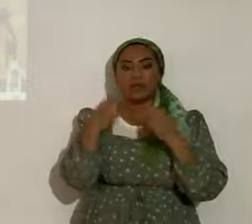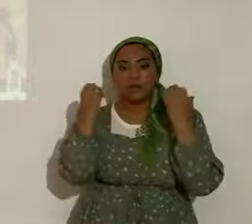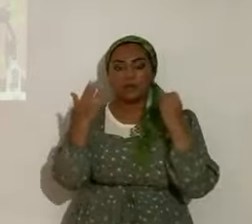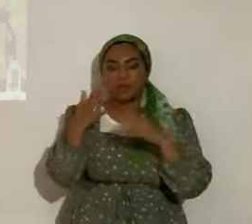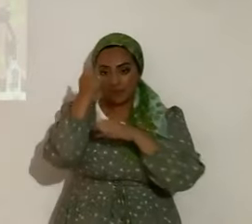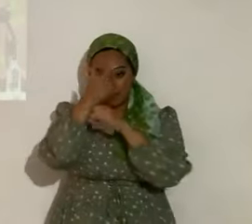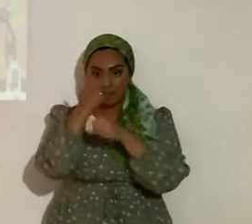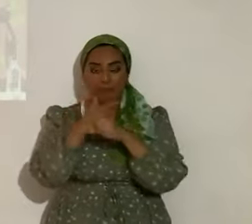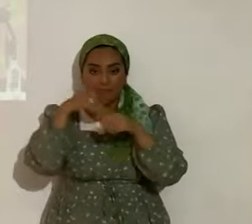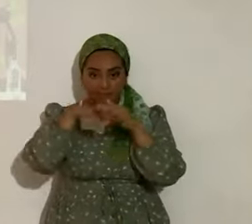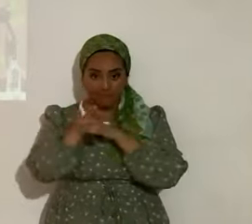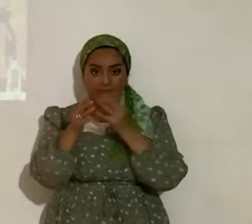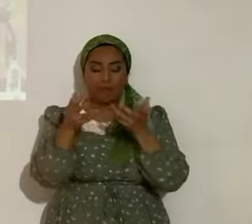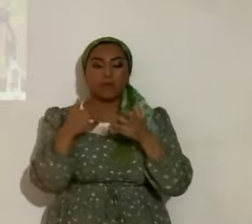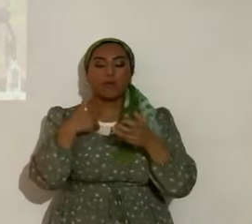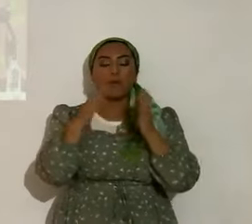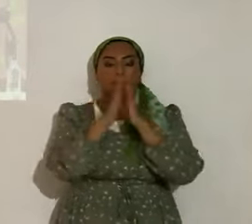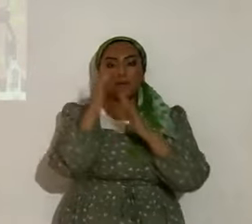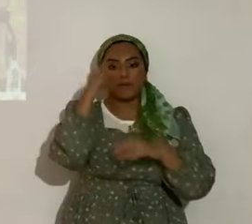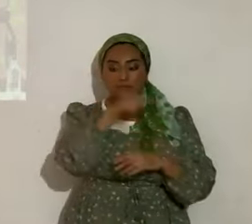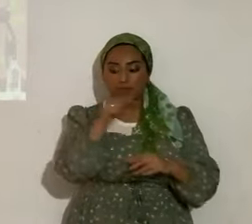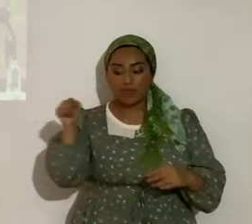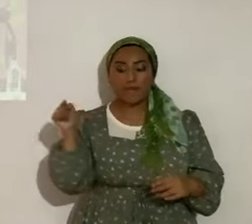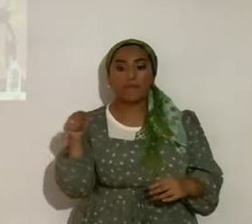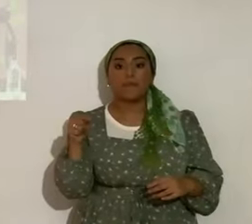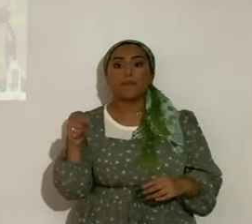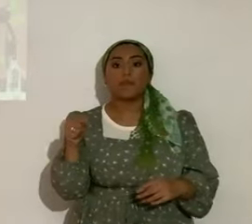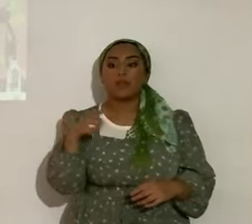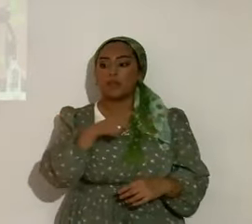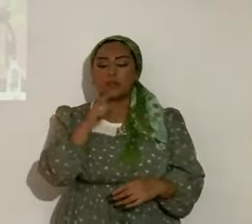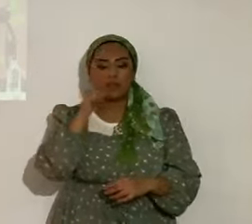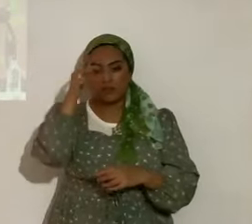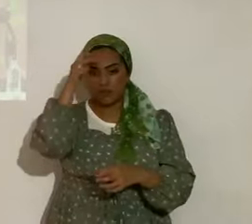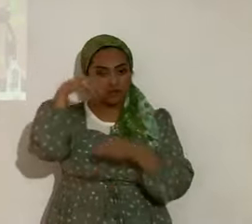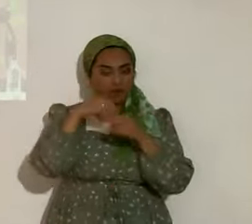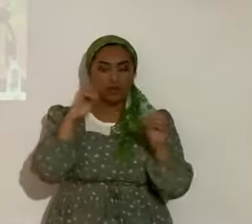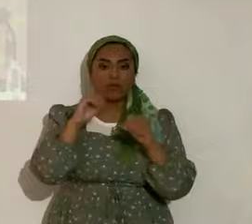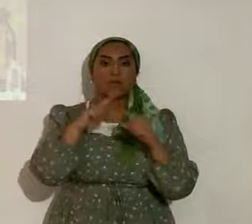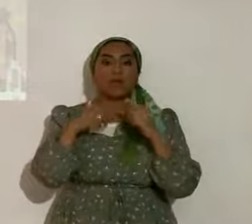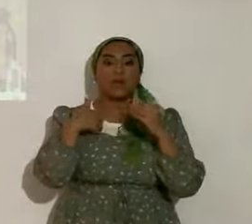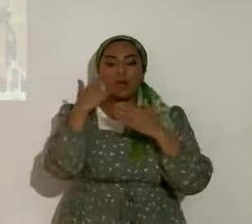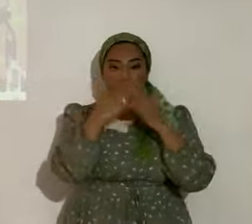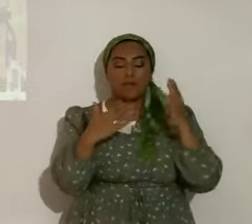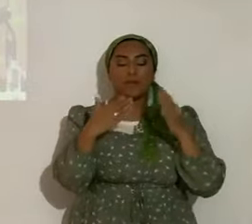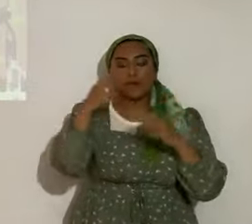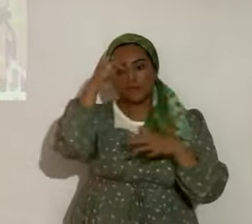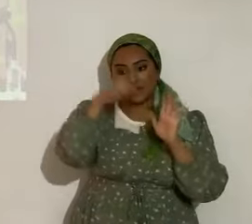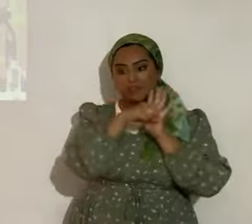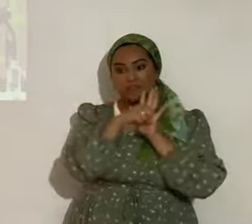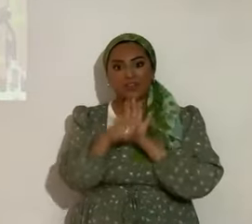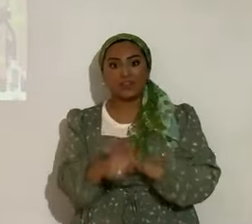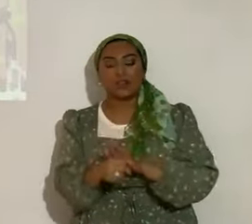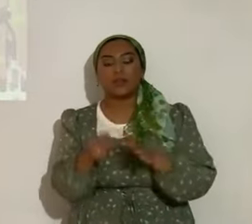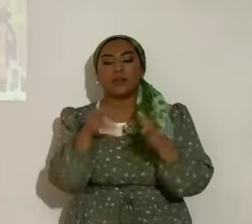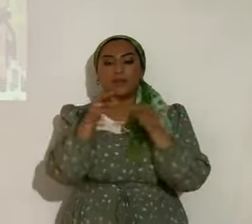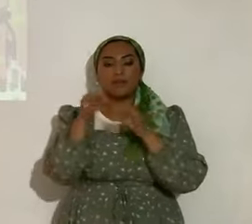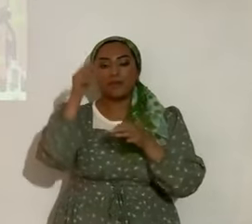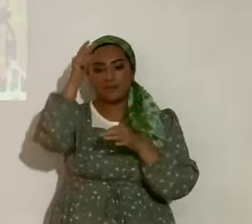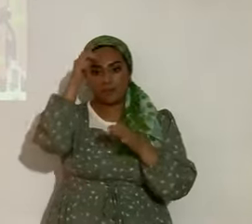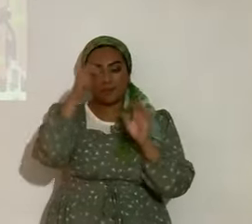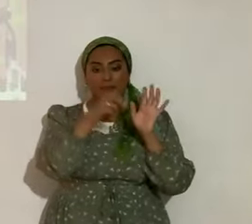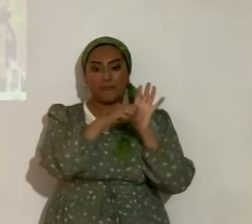varios hermanos y quisieron que hiciera yo oración por ellos. Y ellos no estaban poseídos, pero sí con demonios de opresión. Explico, los demonios